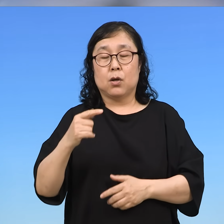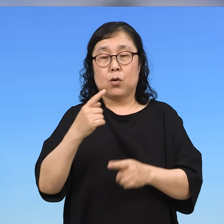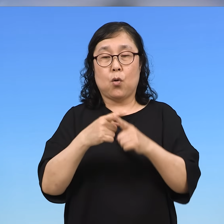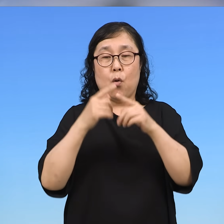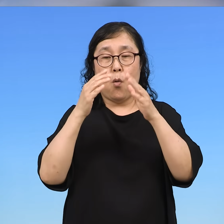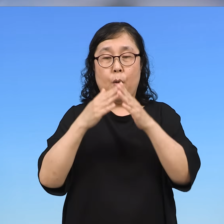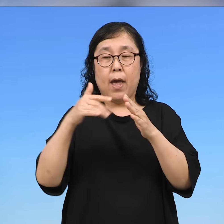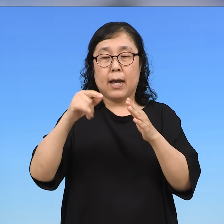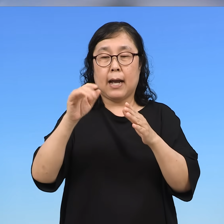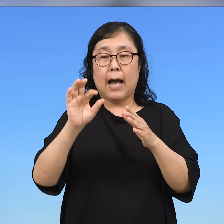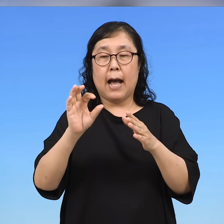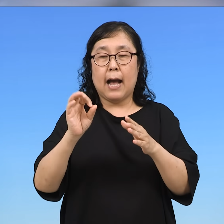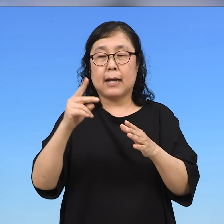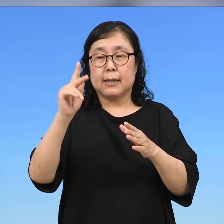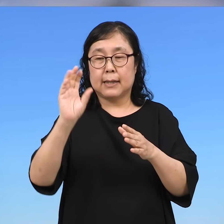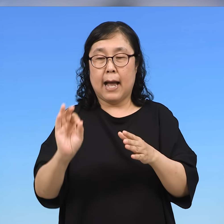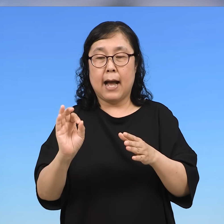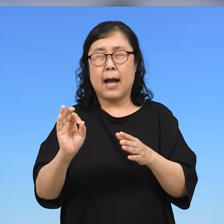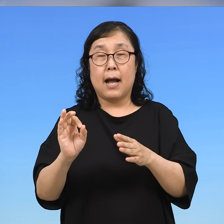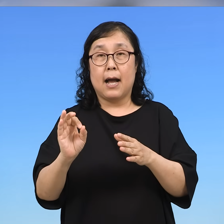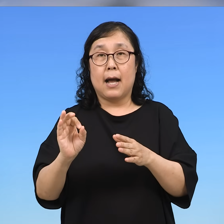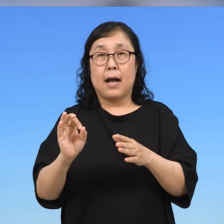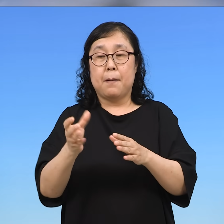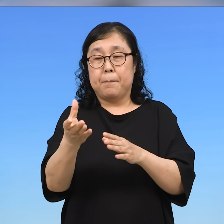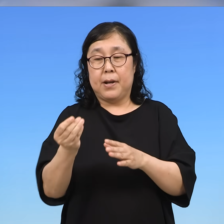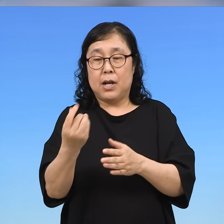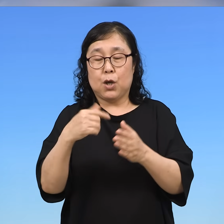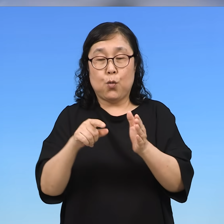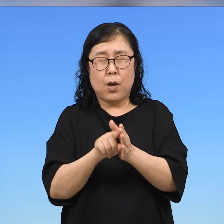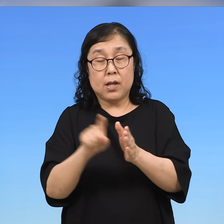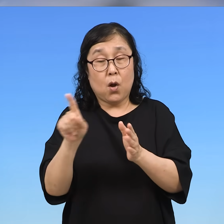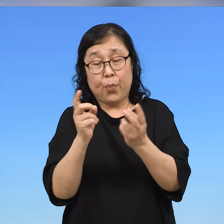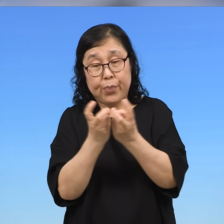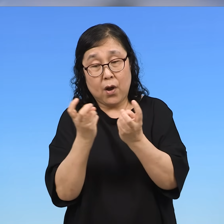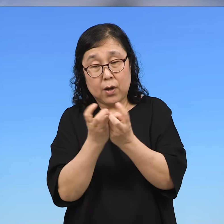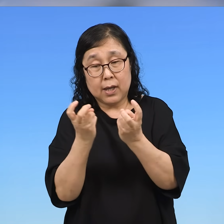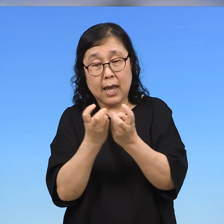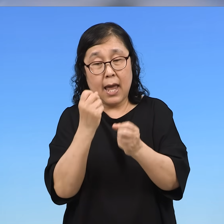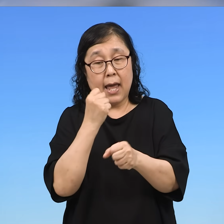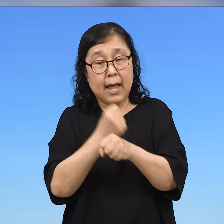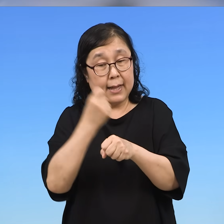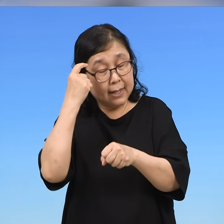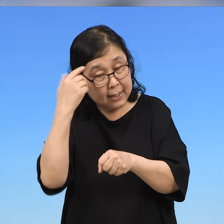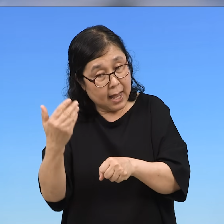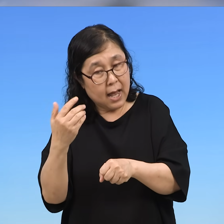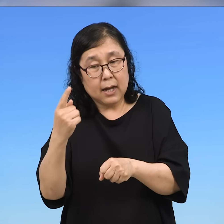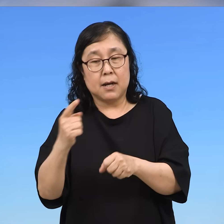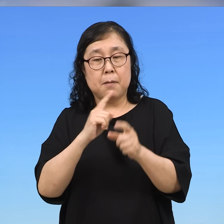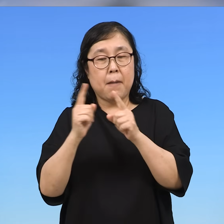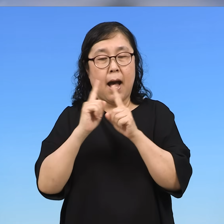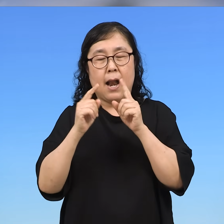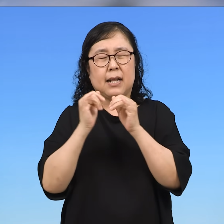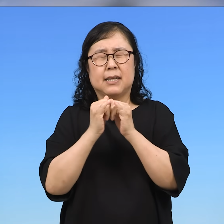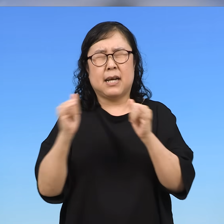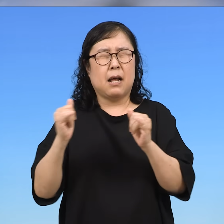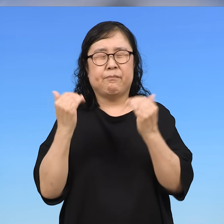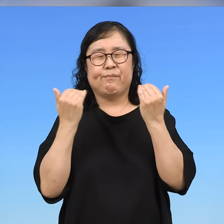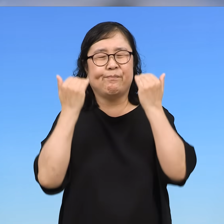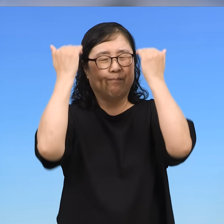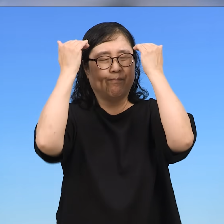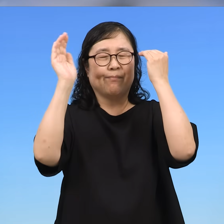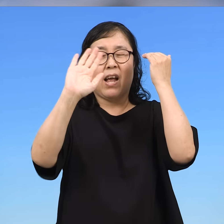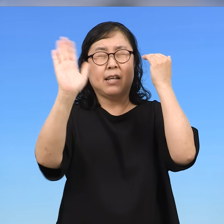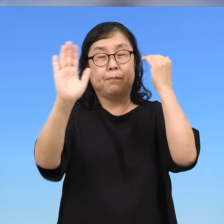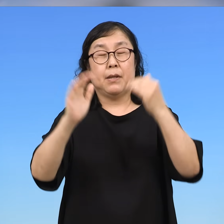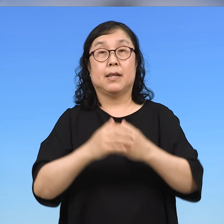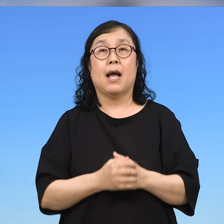이거 뚫기 위하여 어떤 지혜를 발휘했느냐? 이런 소리만 해대면요, 그거는 어른이 아니에요. 여러분, 우리가